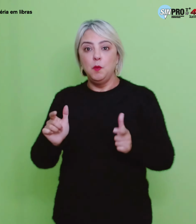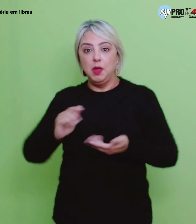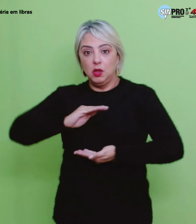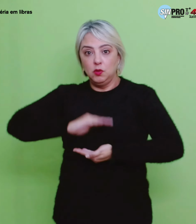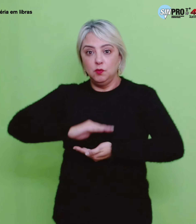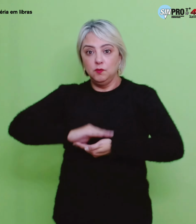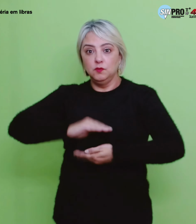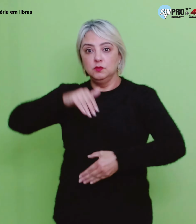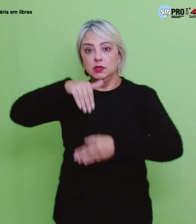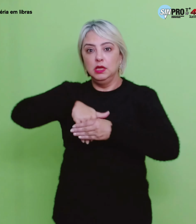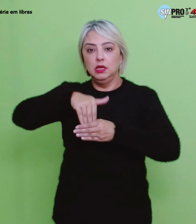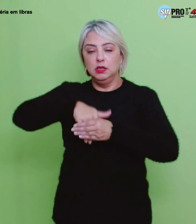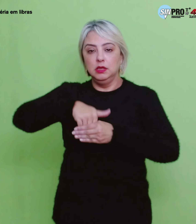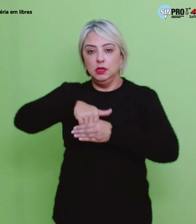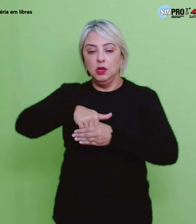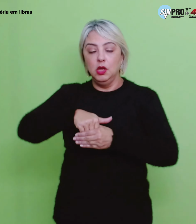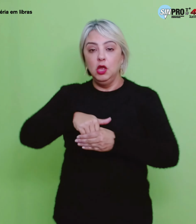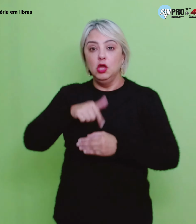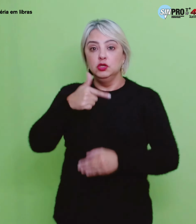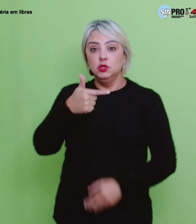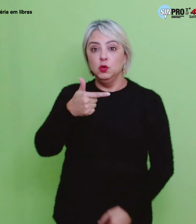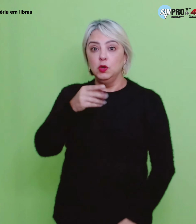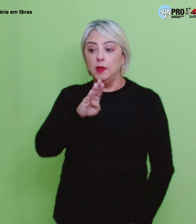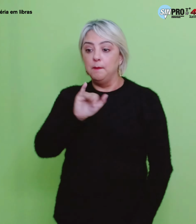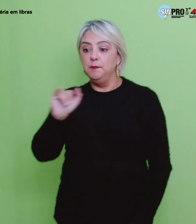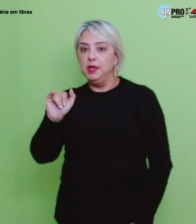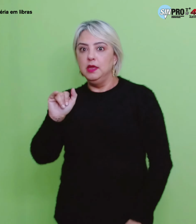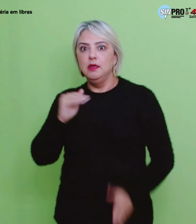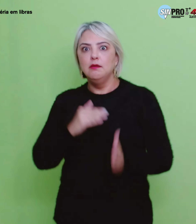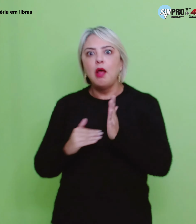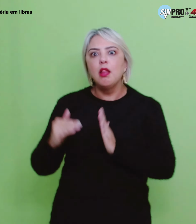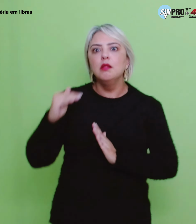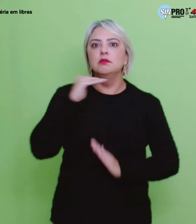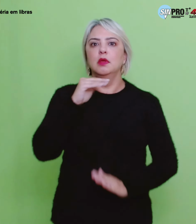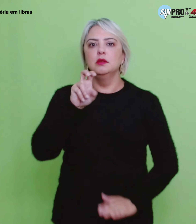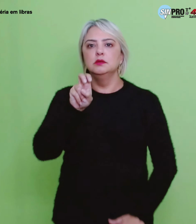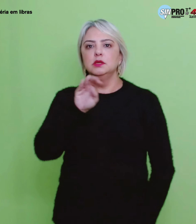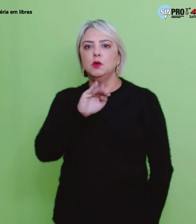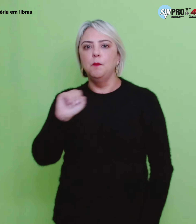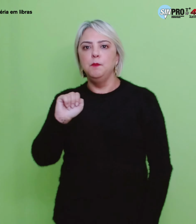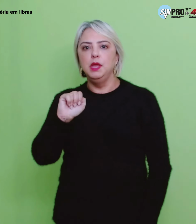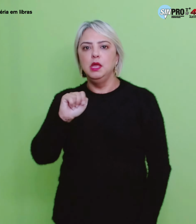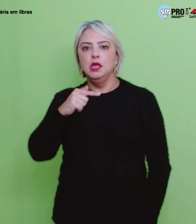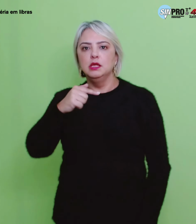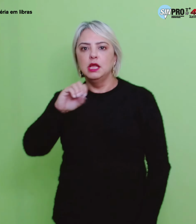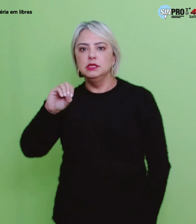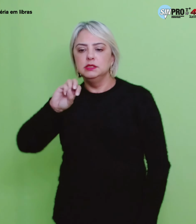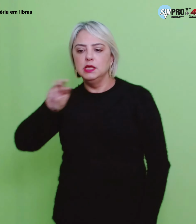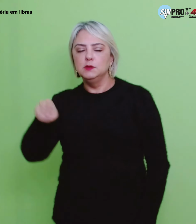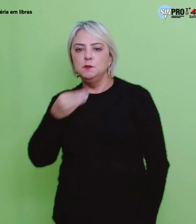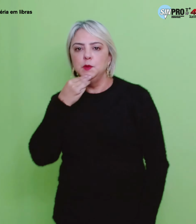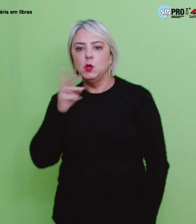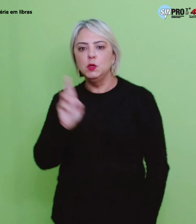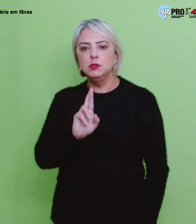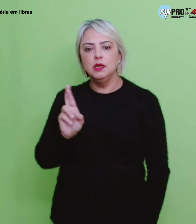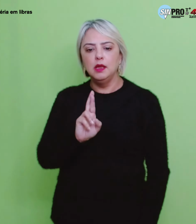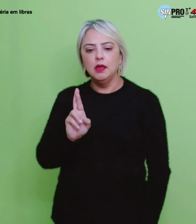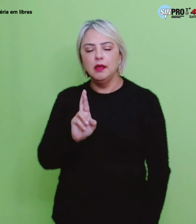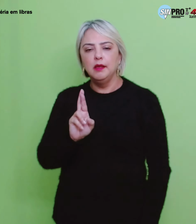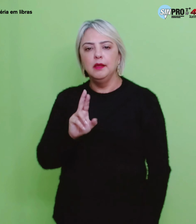O aumento no fundo eleitoral de 2 bilhões para 5 bilhões e 700 milhões de